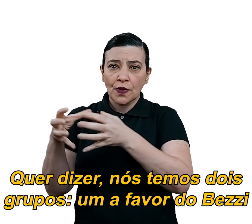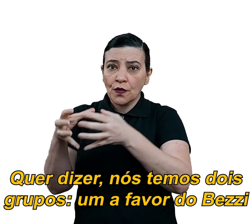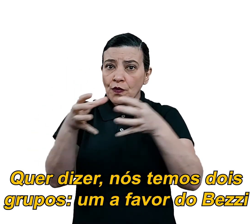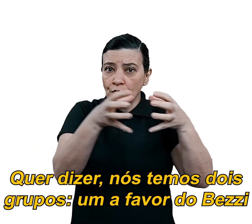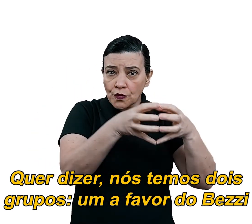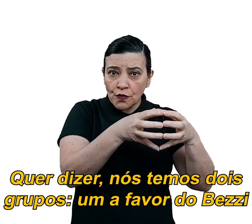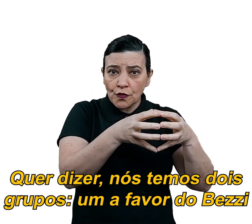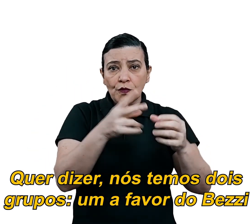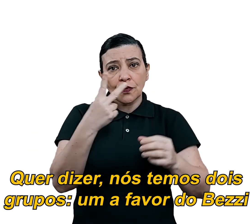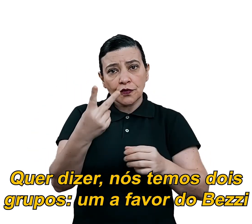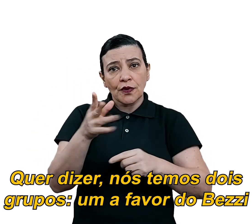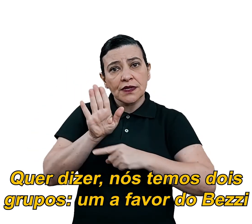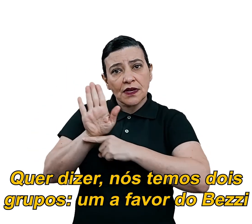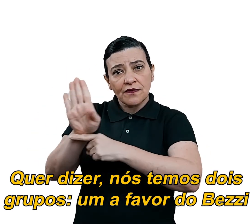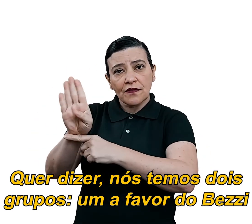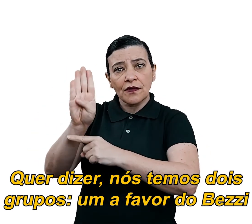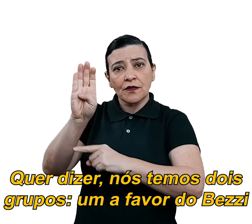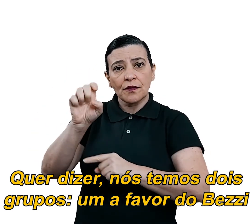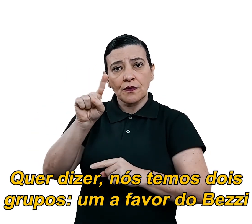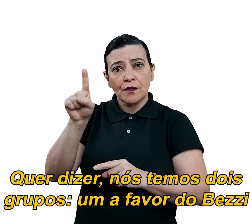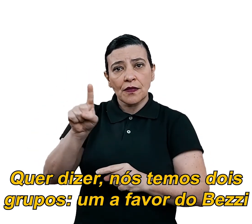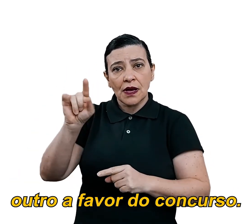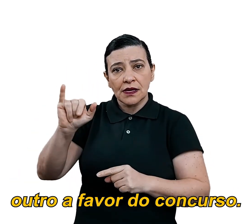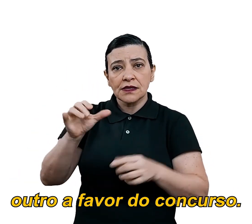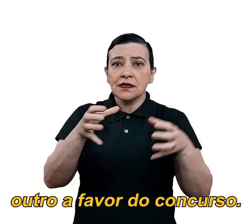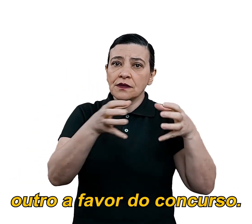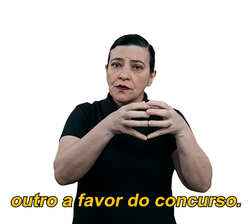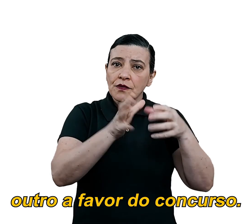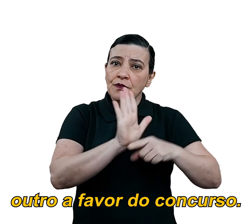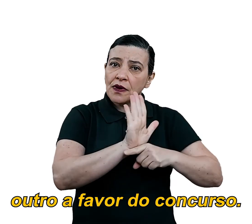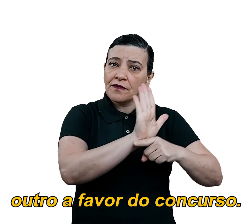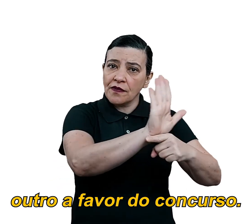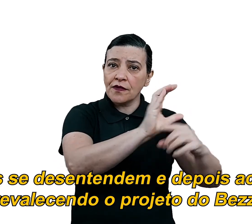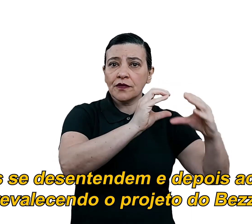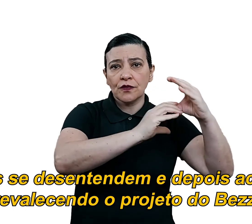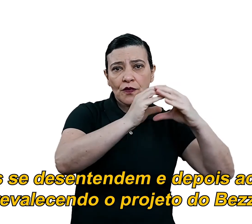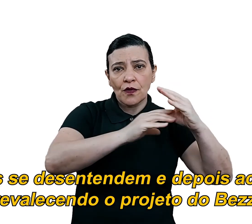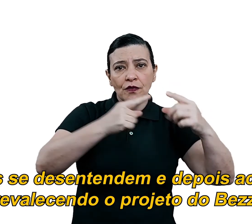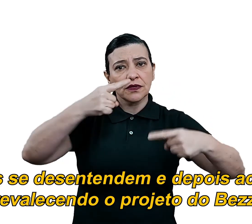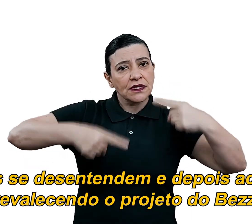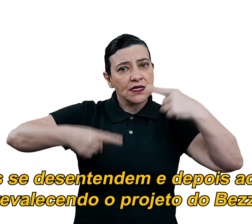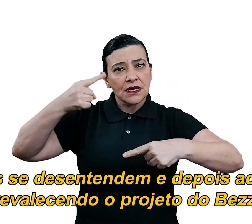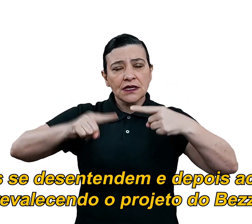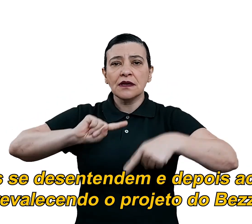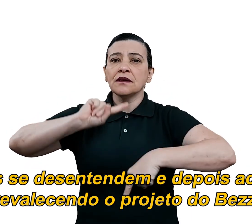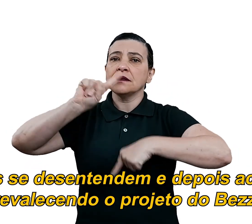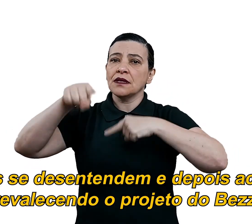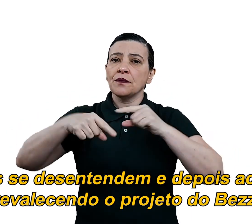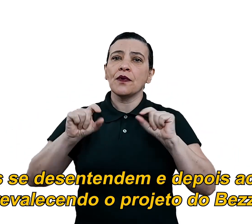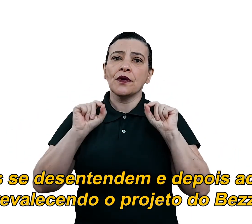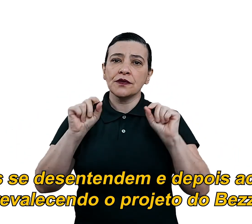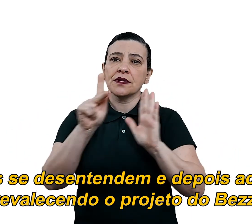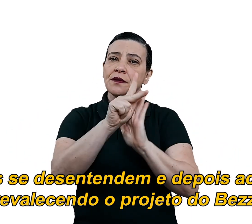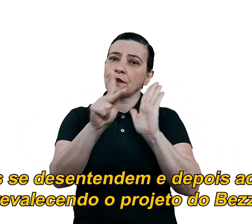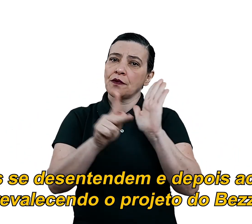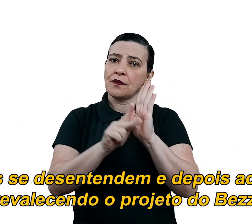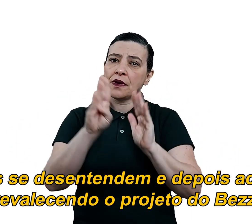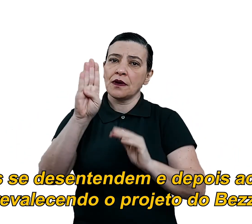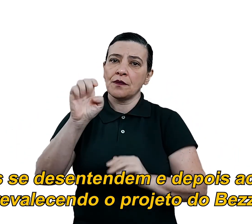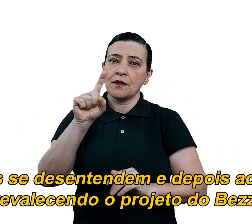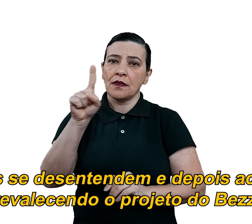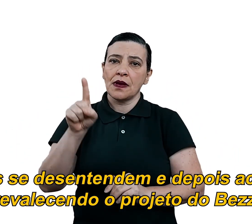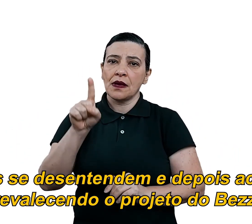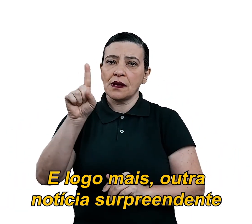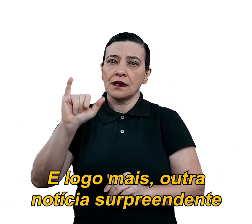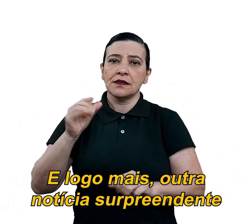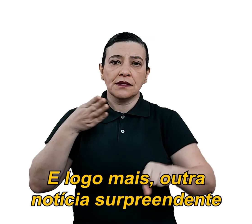Quer dizer, nós temos dois grupos, né? Um a favor do BESE e outro a favor do concurso, eles se desentendem e depois acaba prevalecendo o projeto